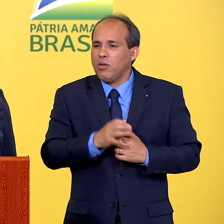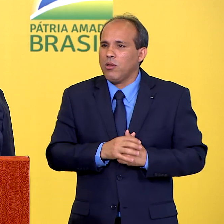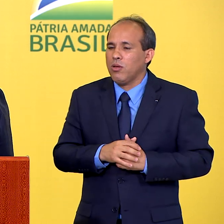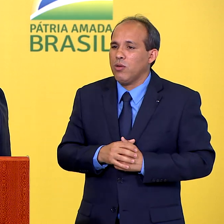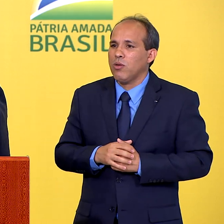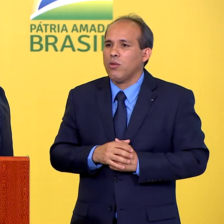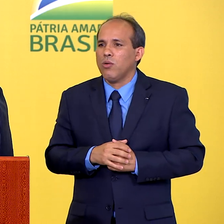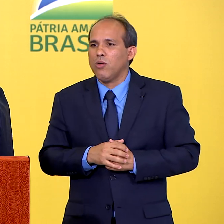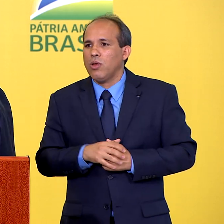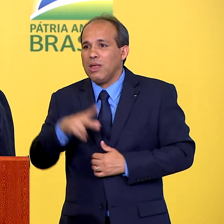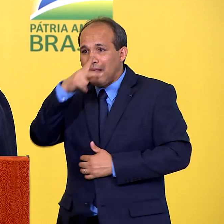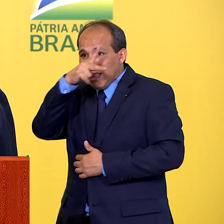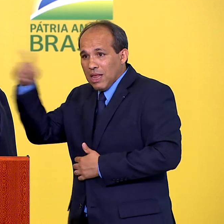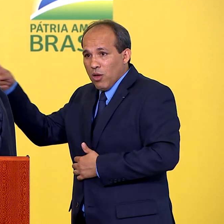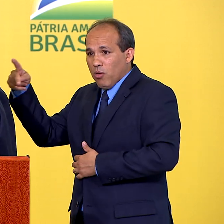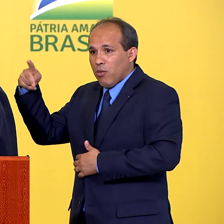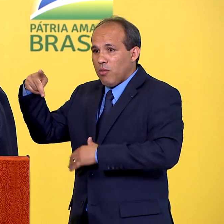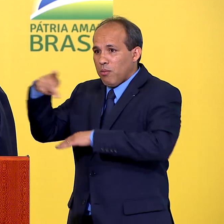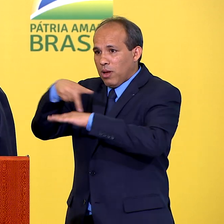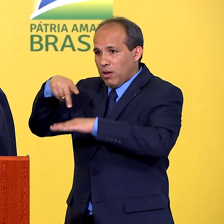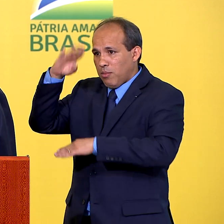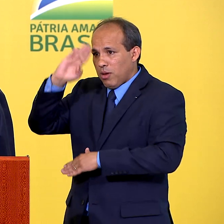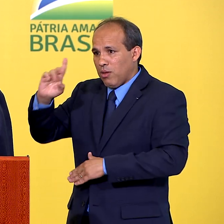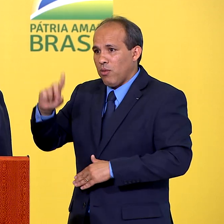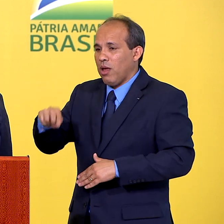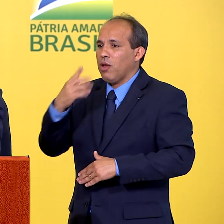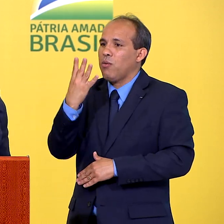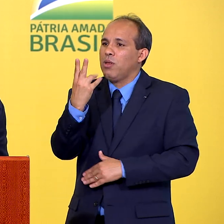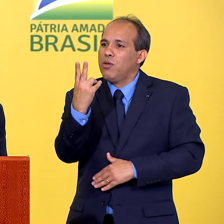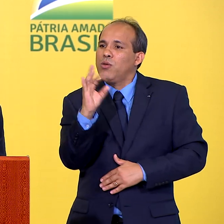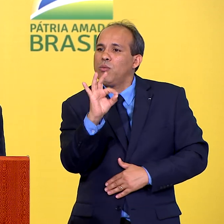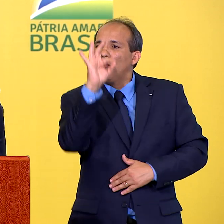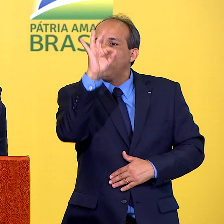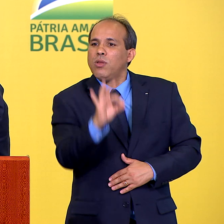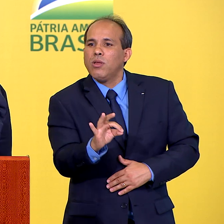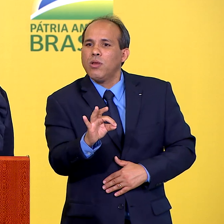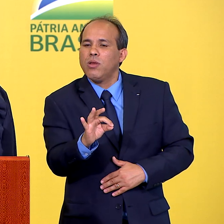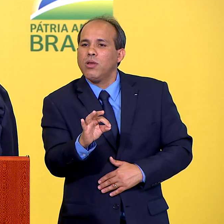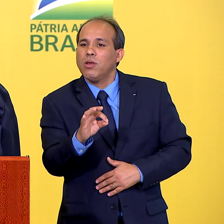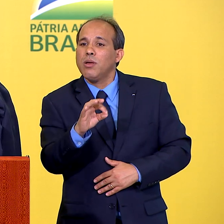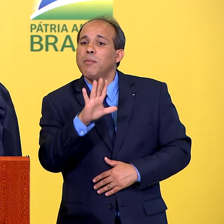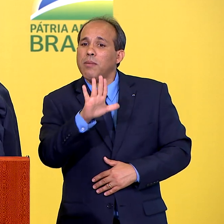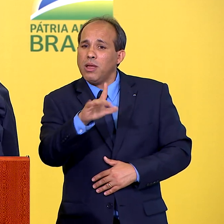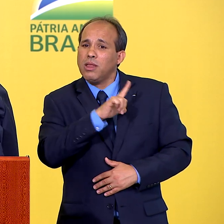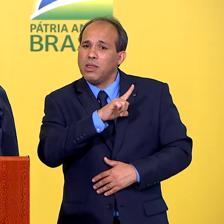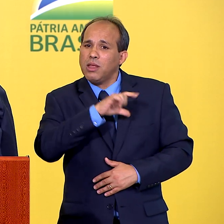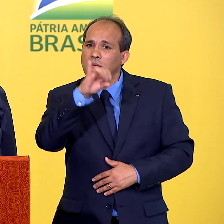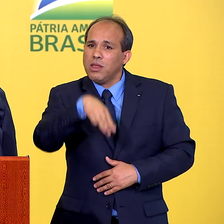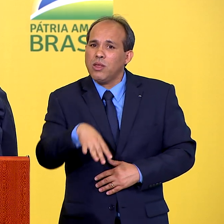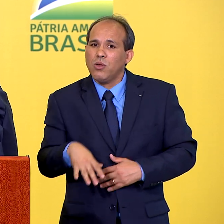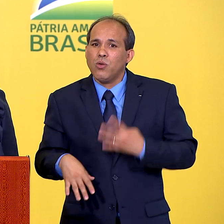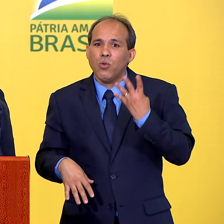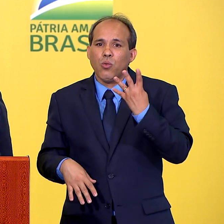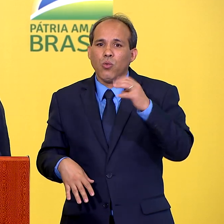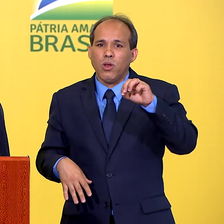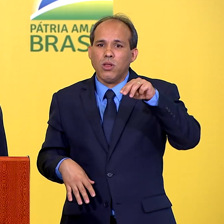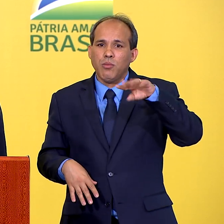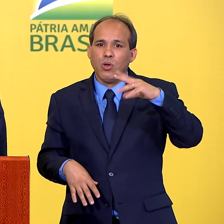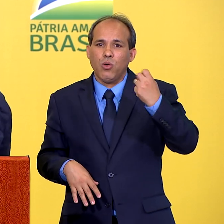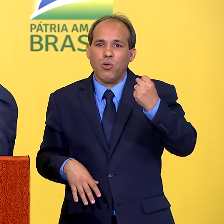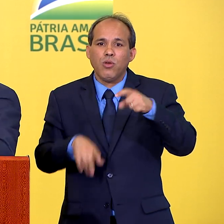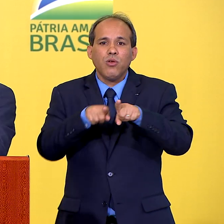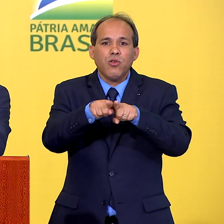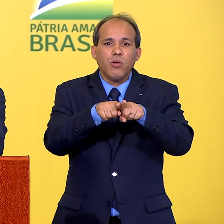O país que o senhor lidera é 42%. Mas lá tem sim, ministro Paulo Guedes, 40 milhões de irmãos e